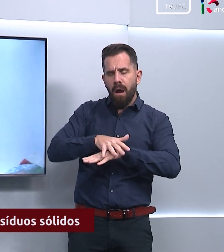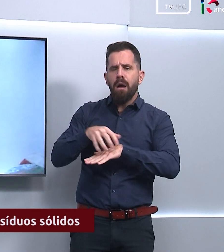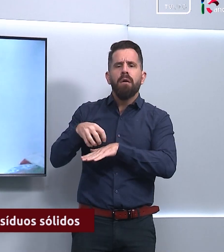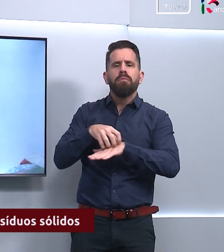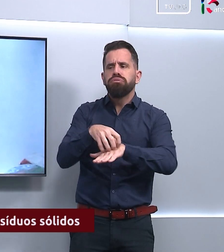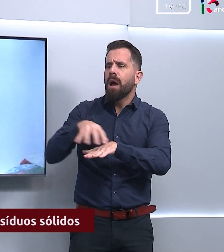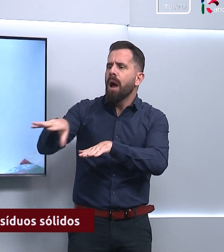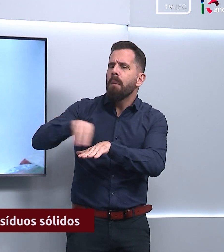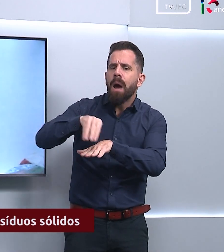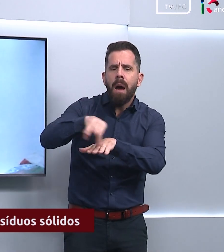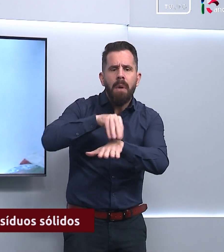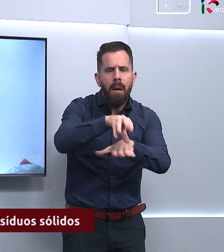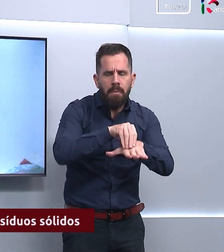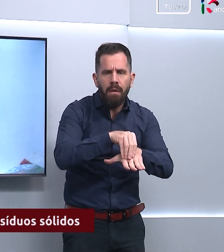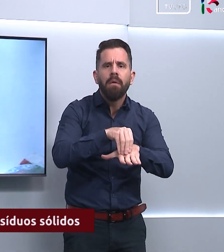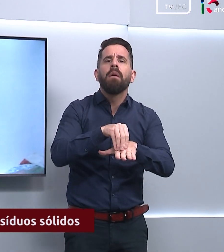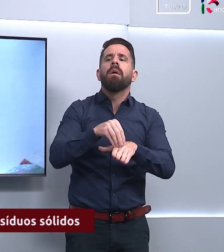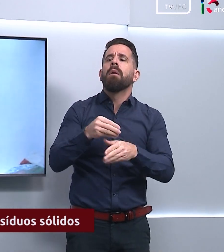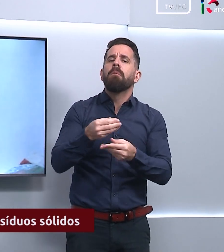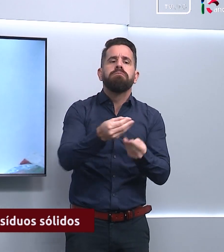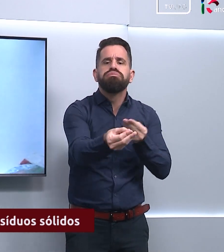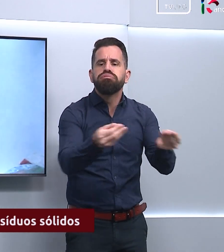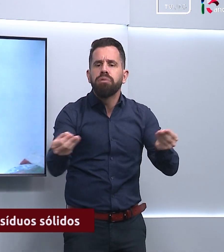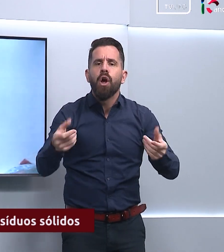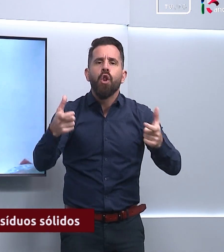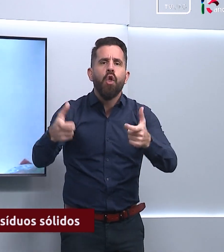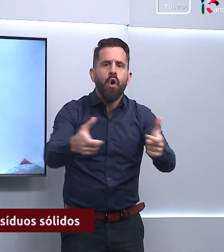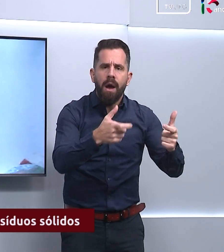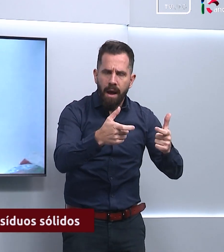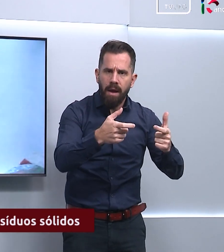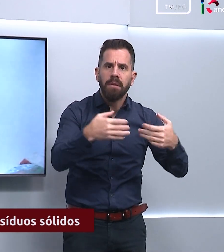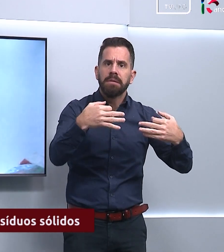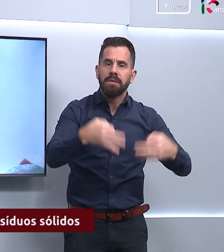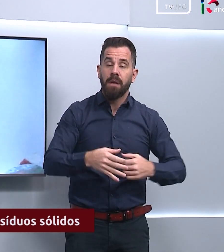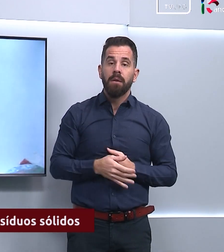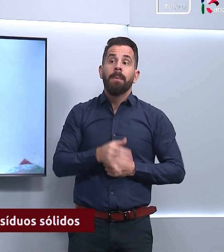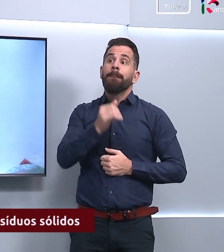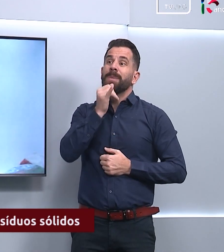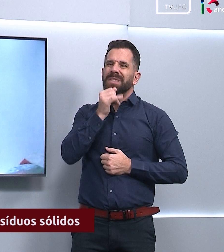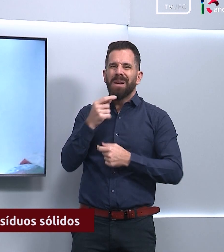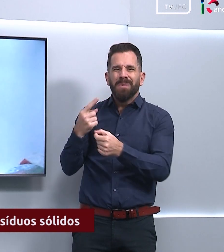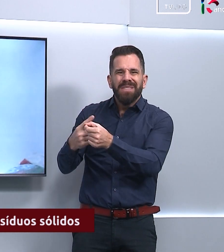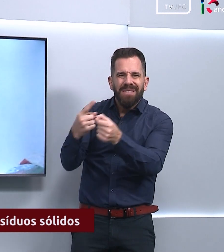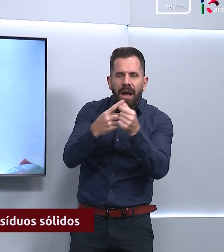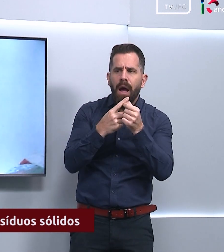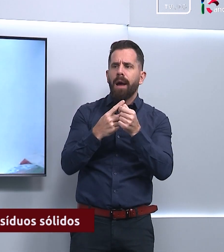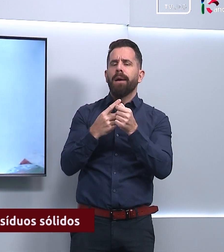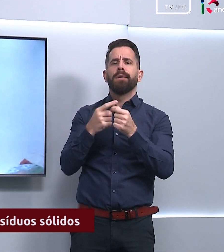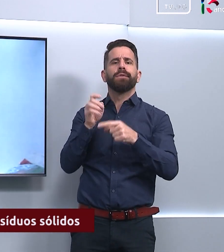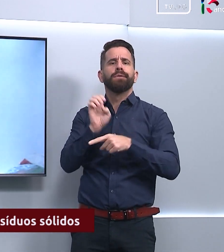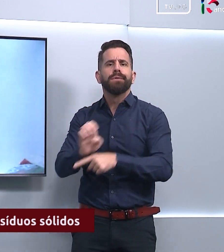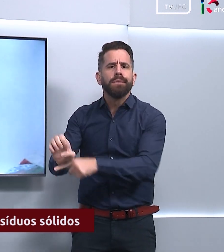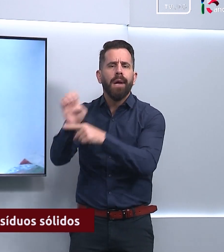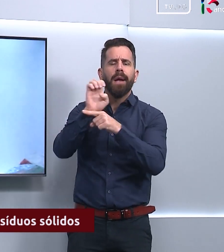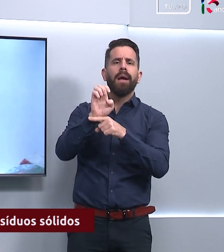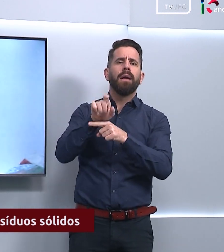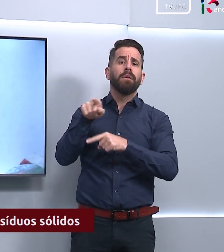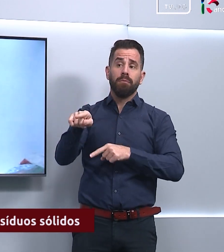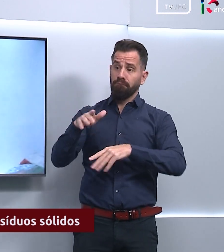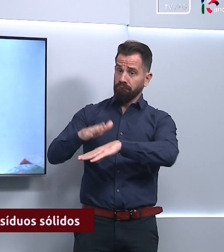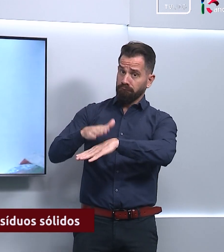nos municípios, para prever a coleta dessas